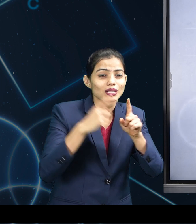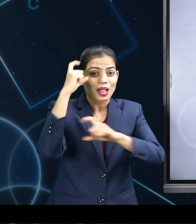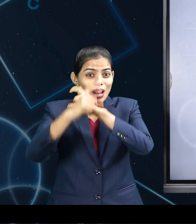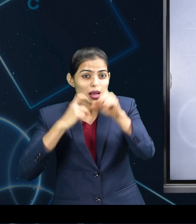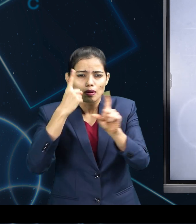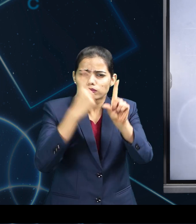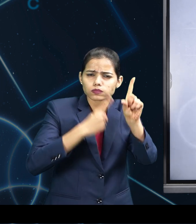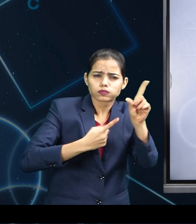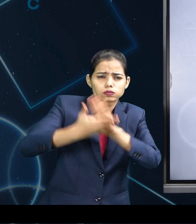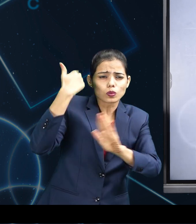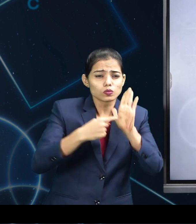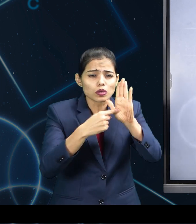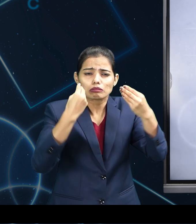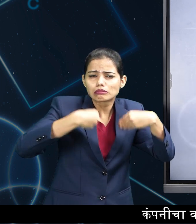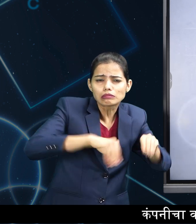उदाहरणे: